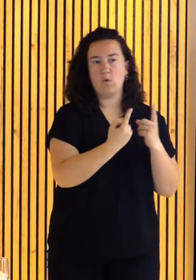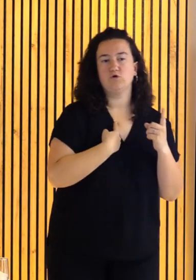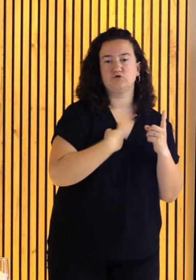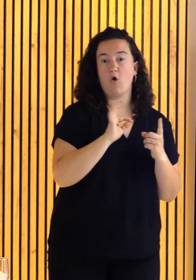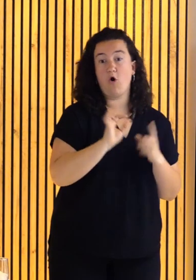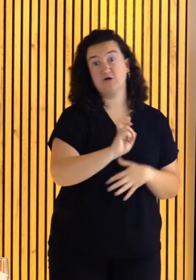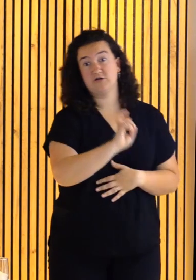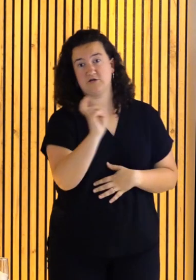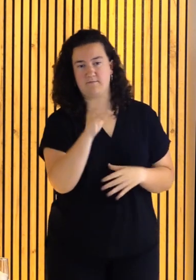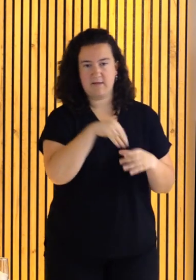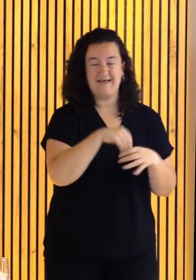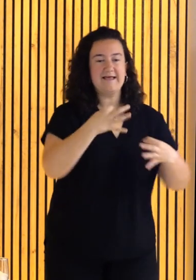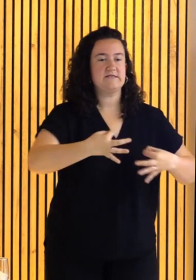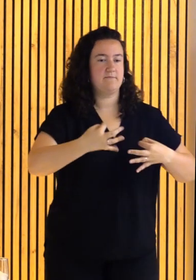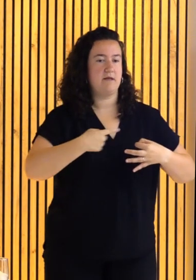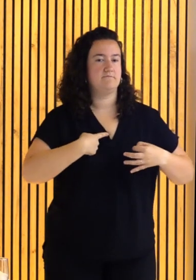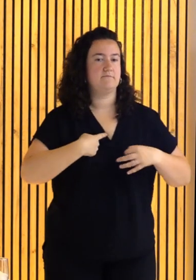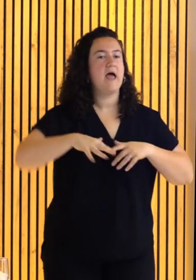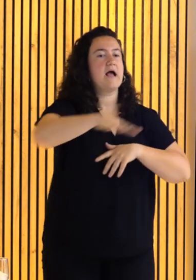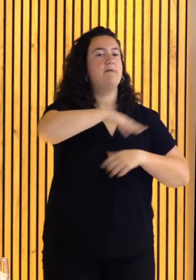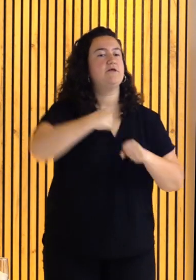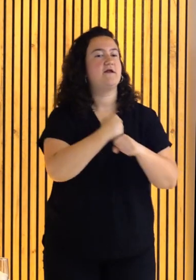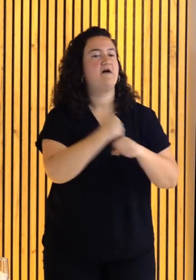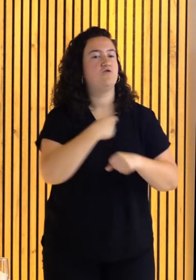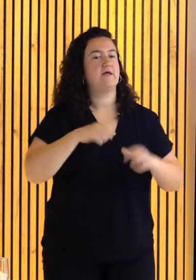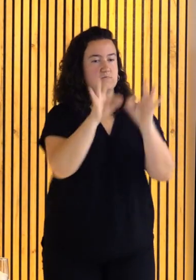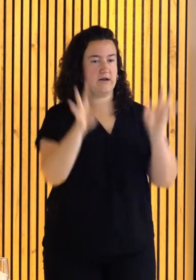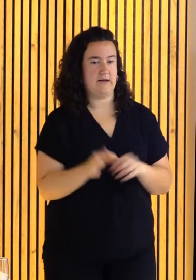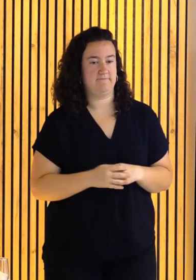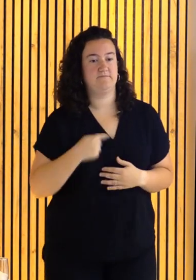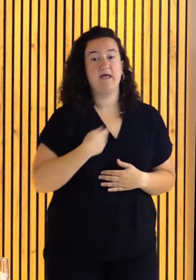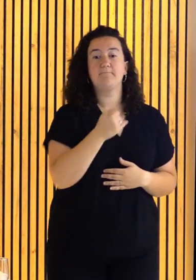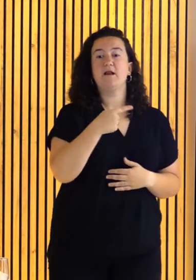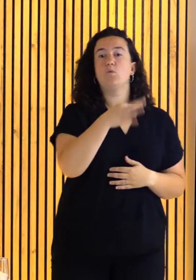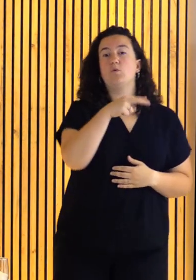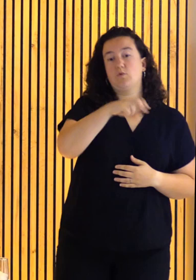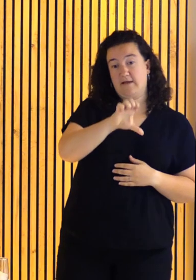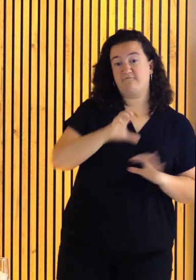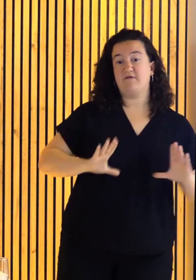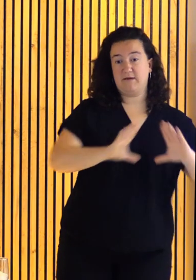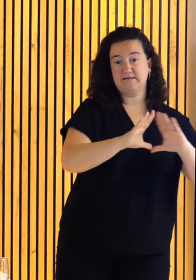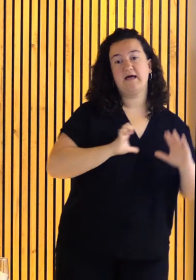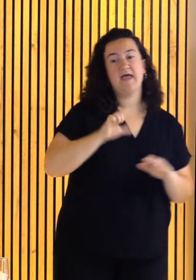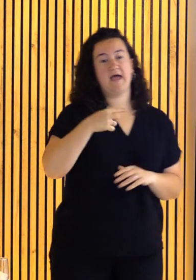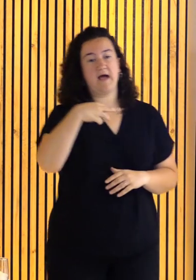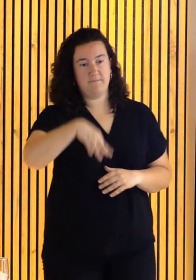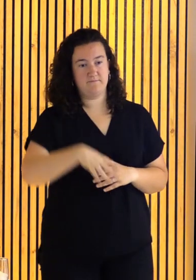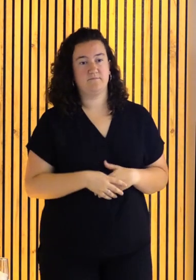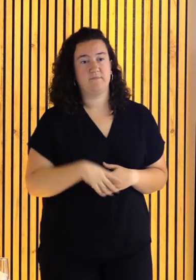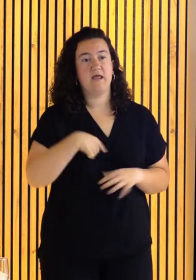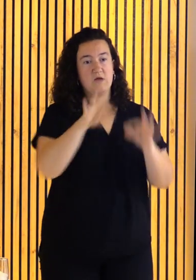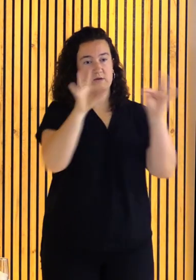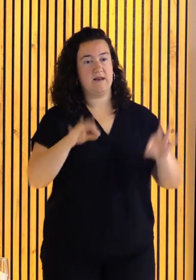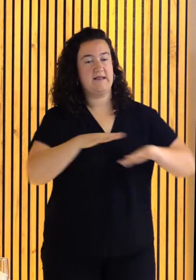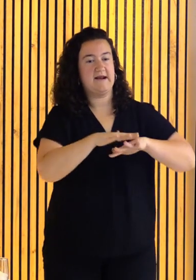Beti ere lan eremua Euskal Herria zeukatenak. Bilgune feminista, EGAM, Euskal Herriko emakume emigratu eta